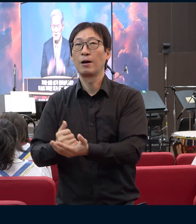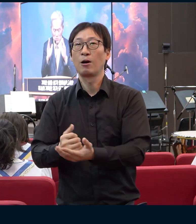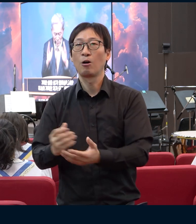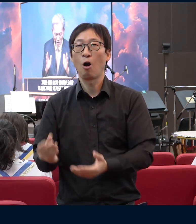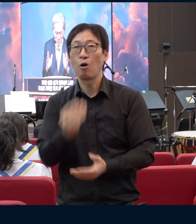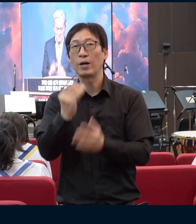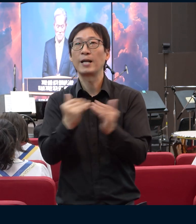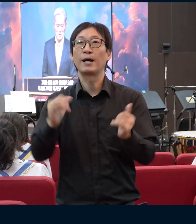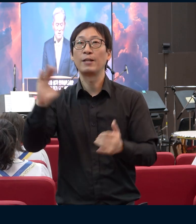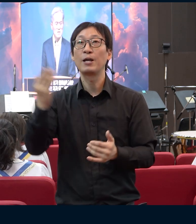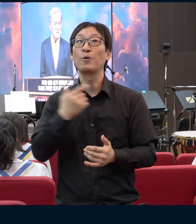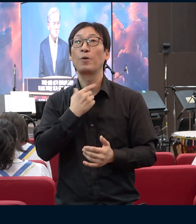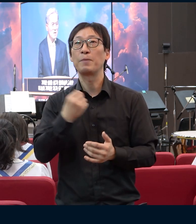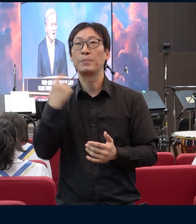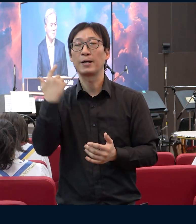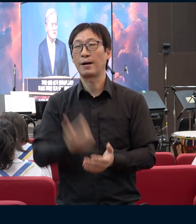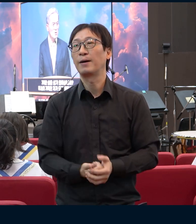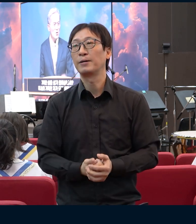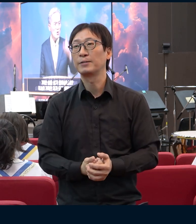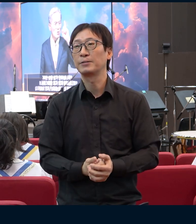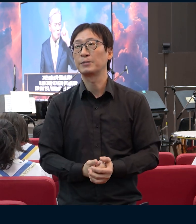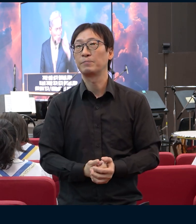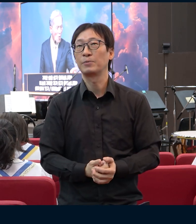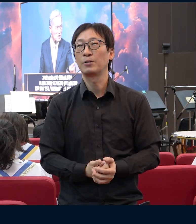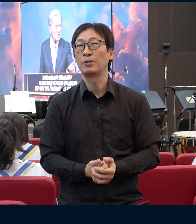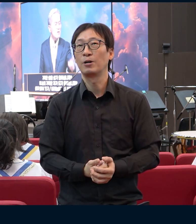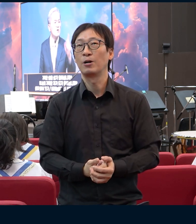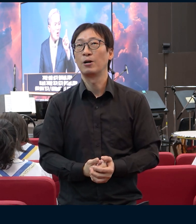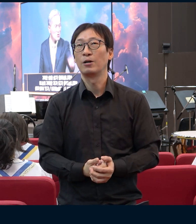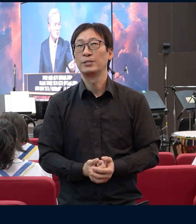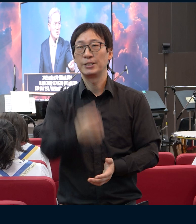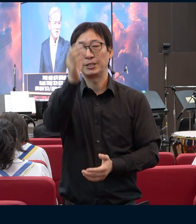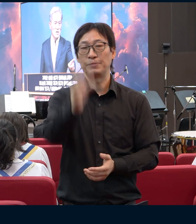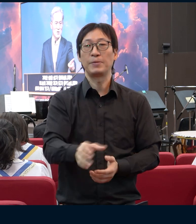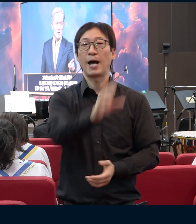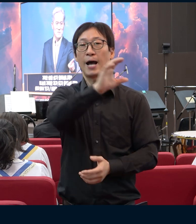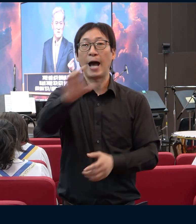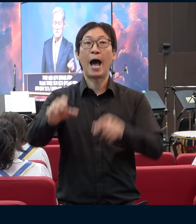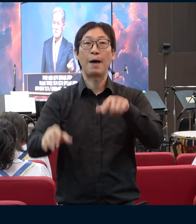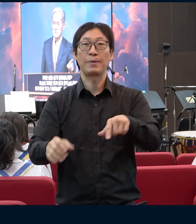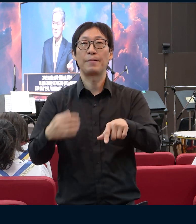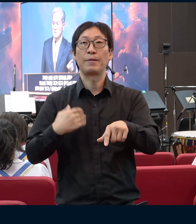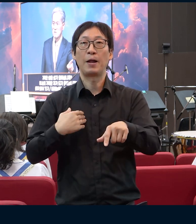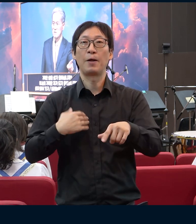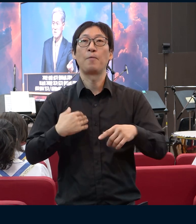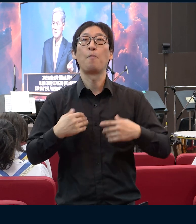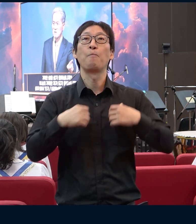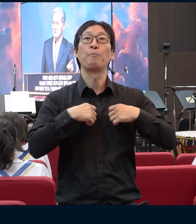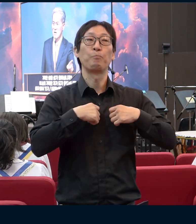원하십니까? 그렇다면 십자가 앞에서 포기, 거기서부터 시작하셔야 해요.